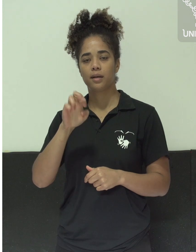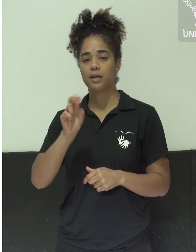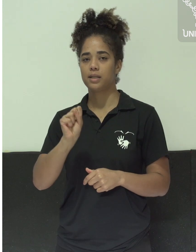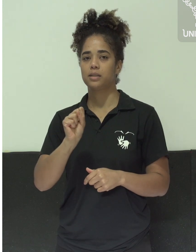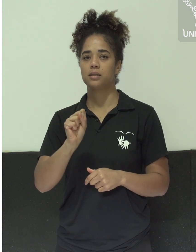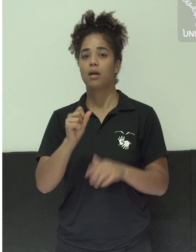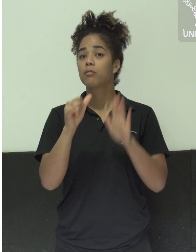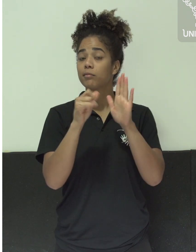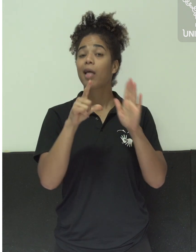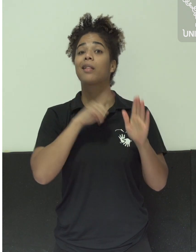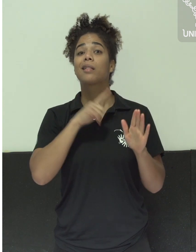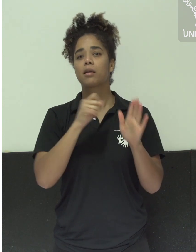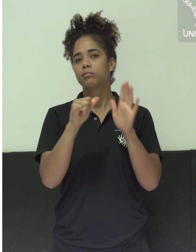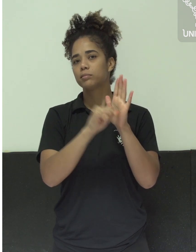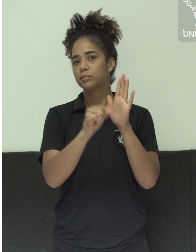UNILA.